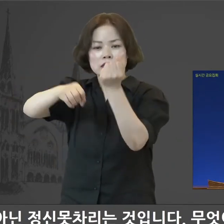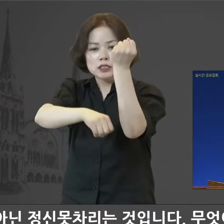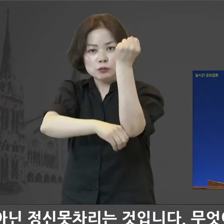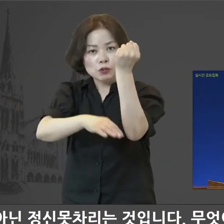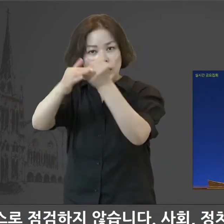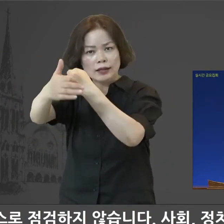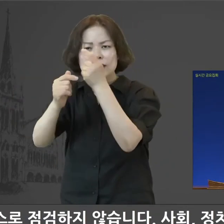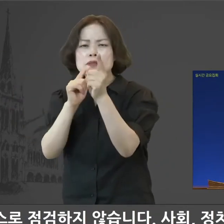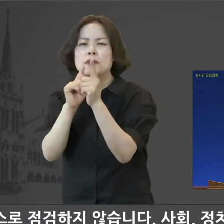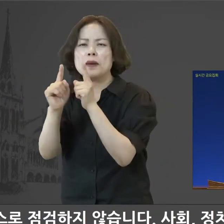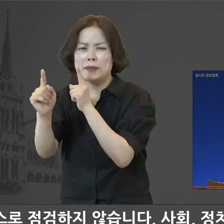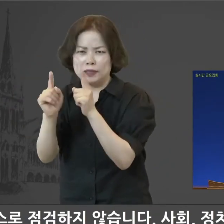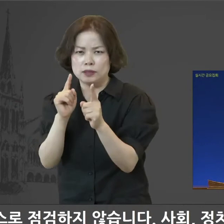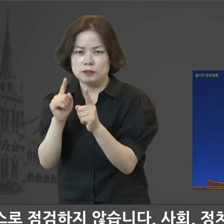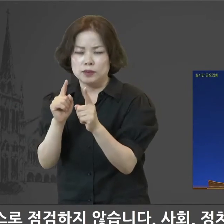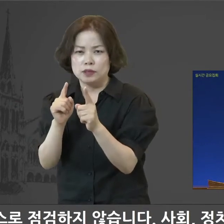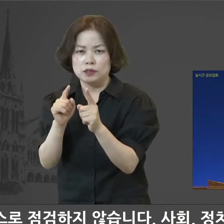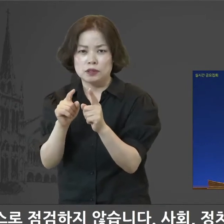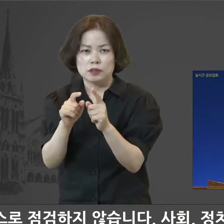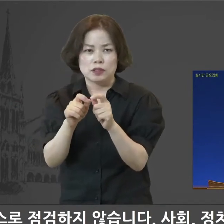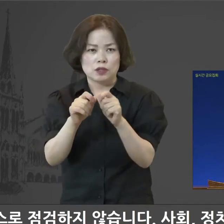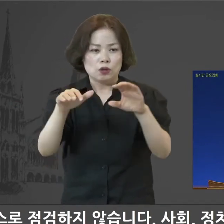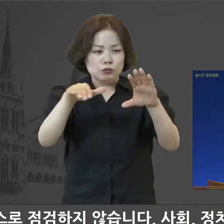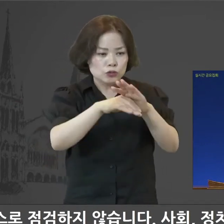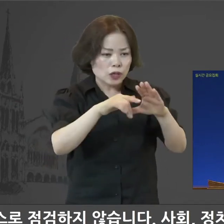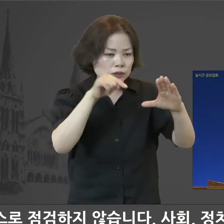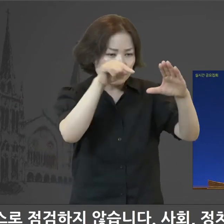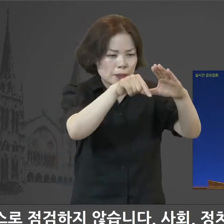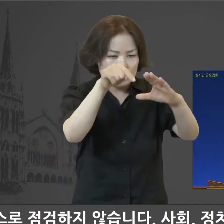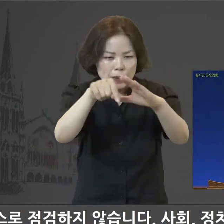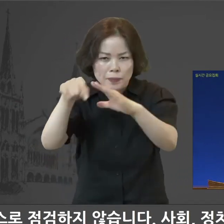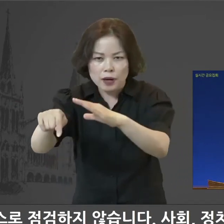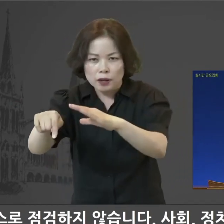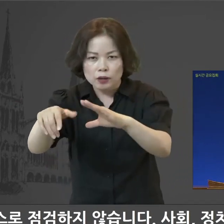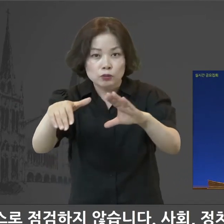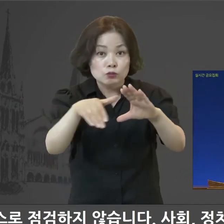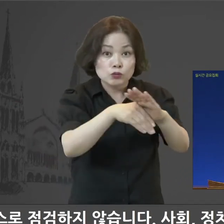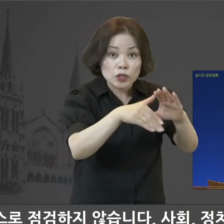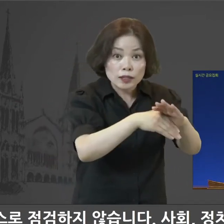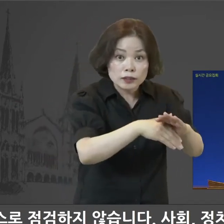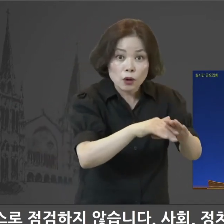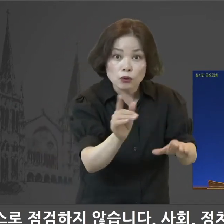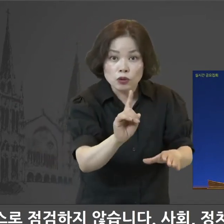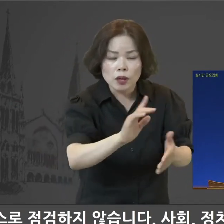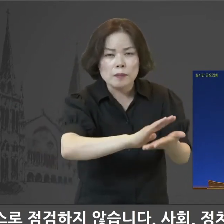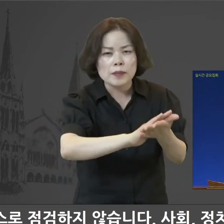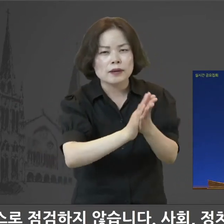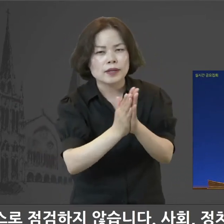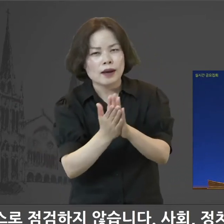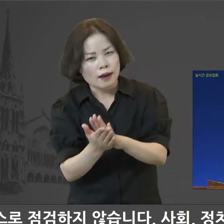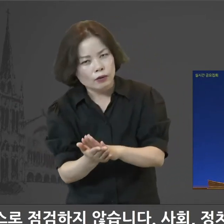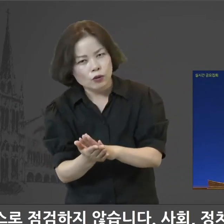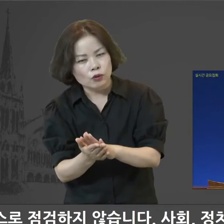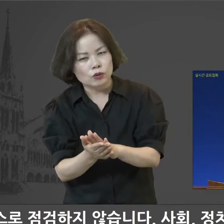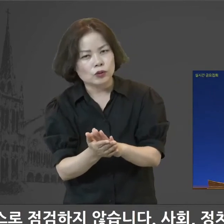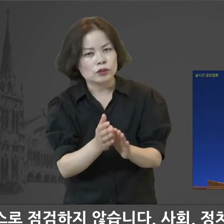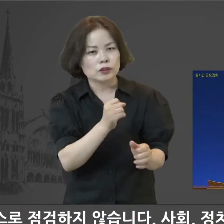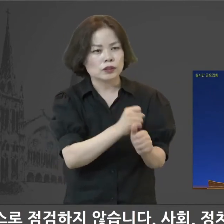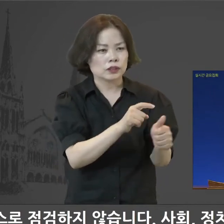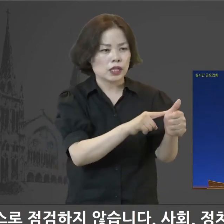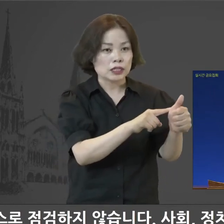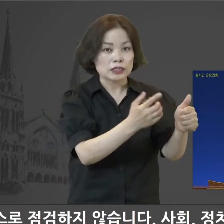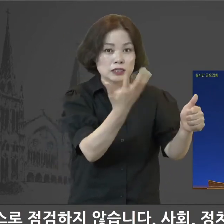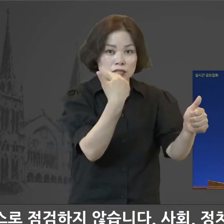되는 하나님의 말씀이 구석구석 문화적으로 침투돼서 그 문화를 어떻게 변화시키고 윌버포스가 했던